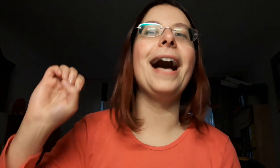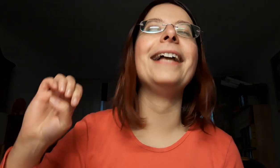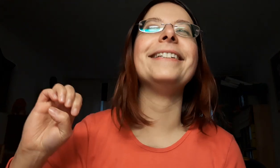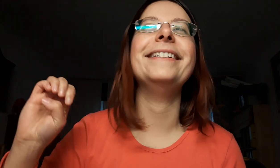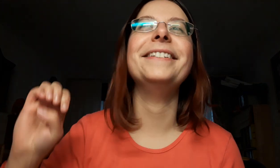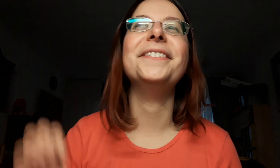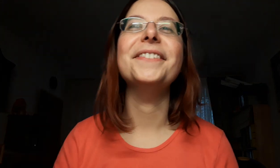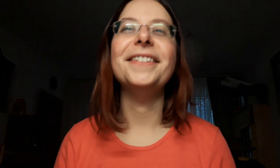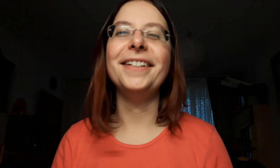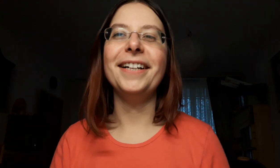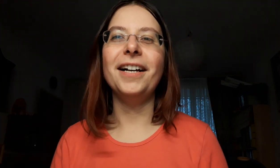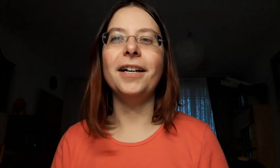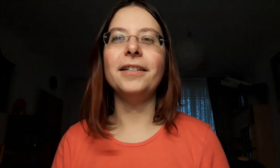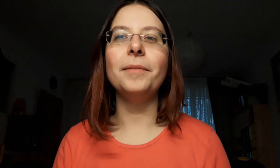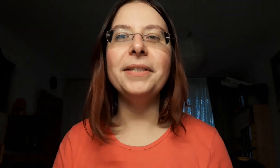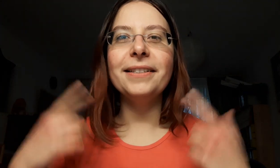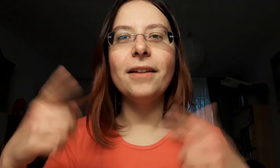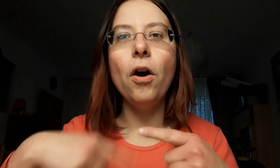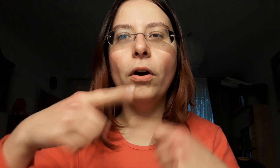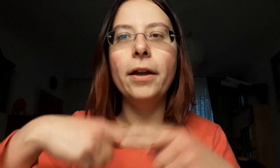an. Damit ich das auch